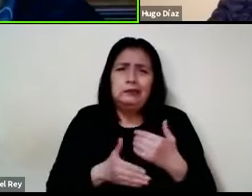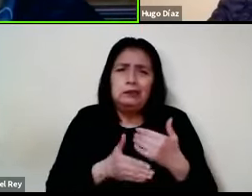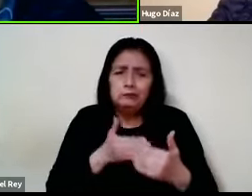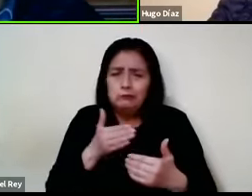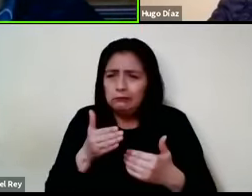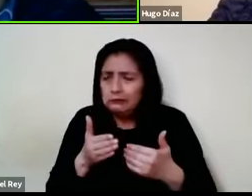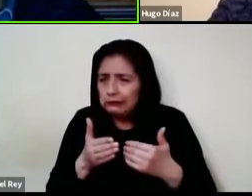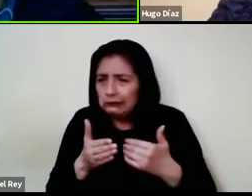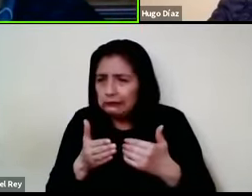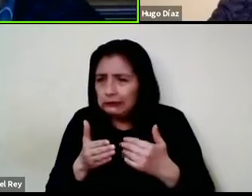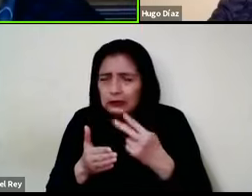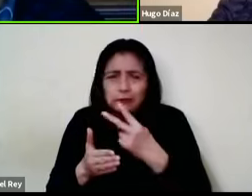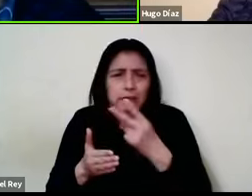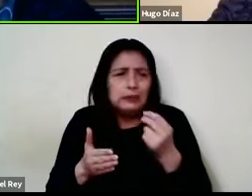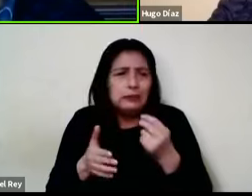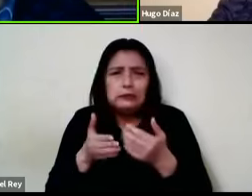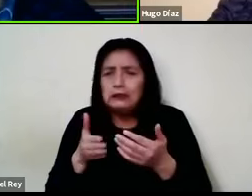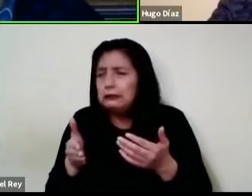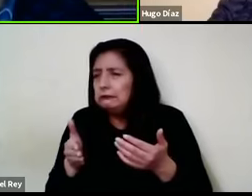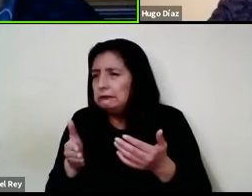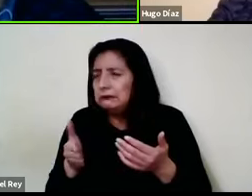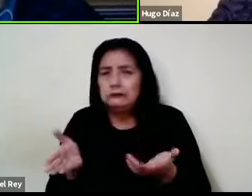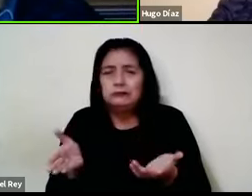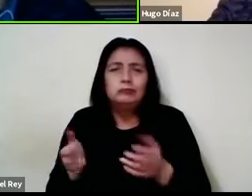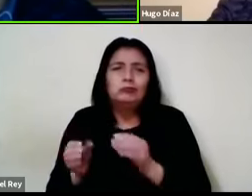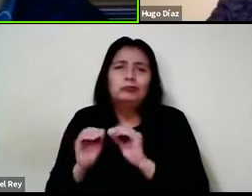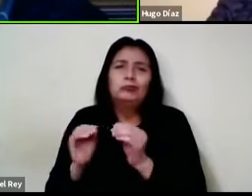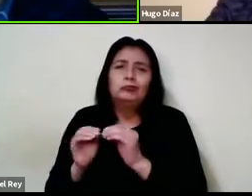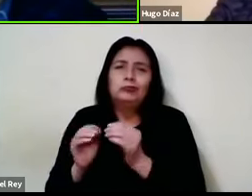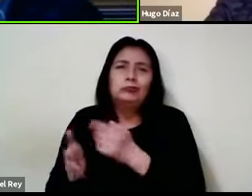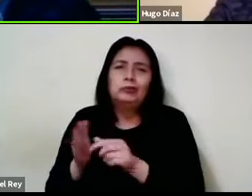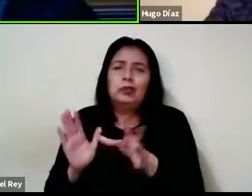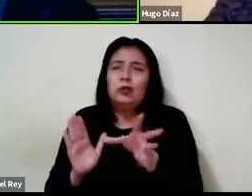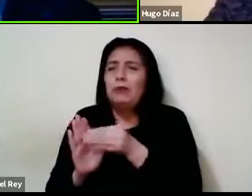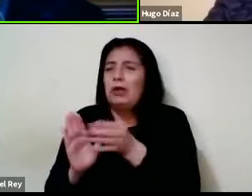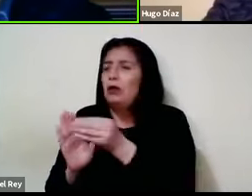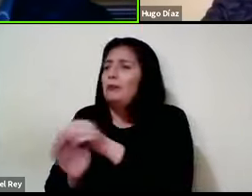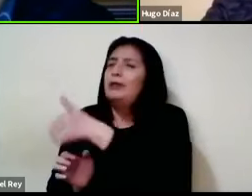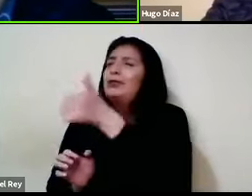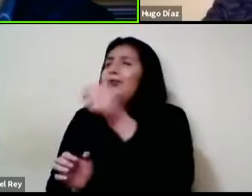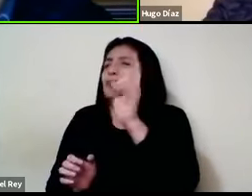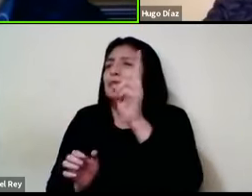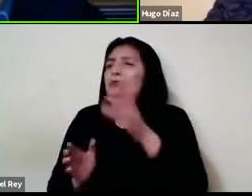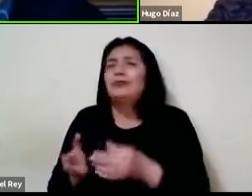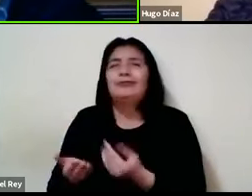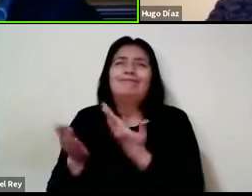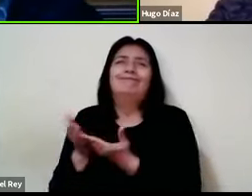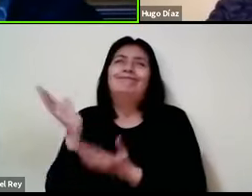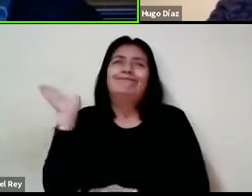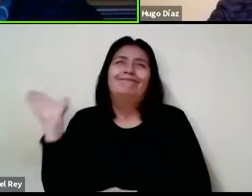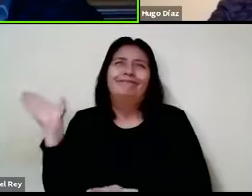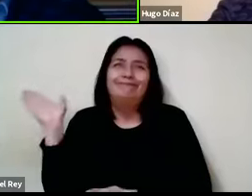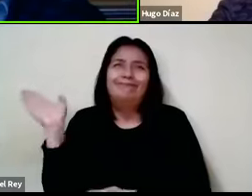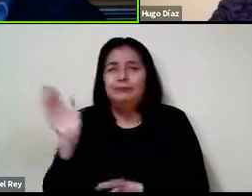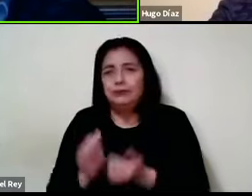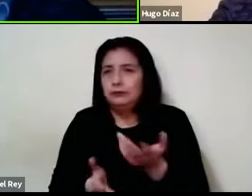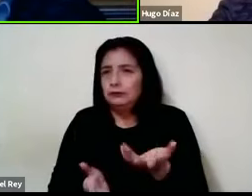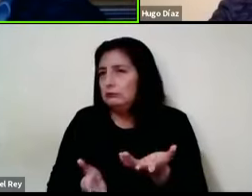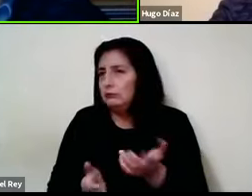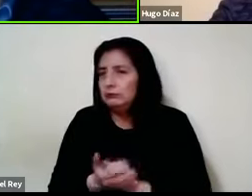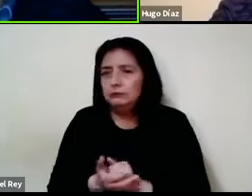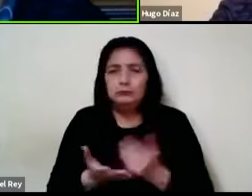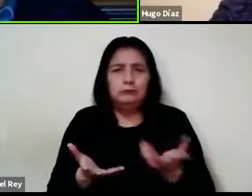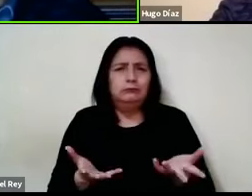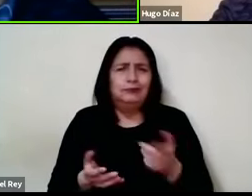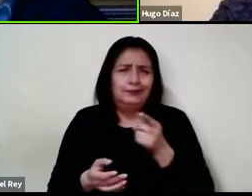número 20, entonces tu solución es sacar copia de tu colega y presentar tu programación curricular. Entonces,